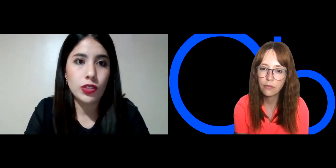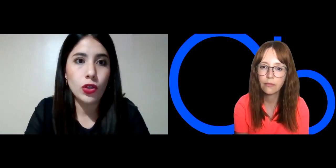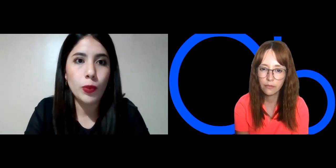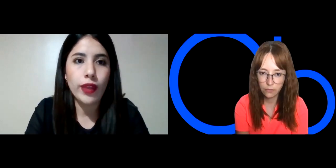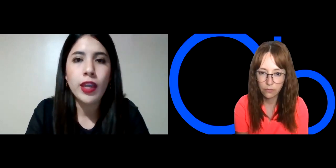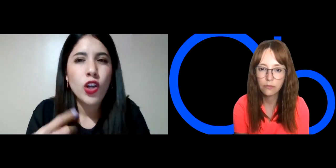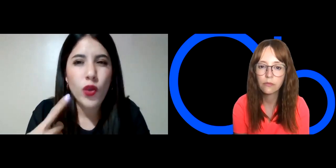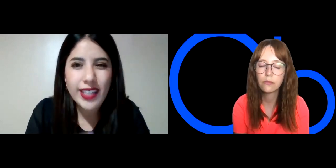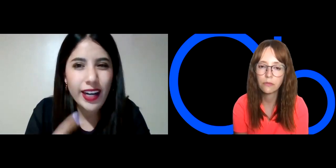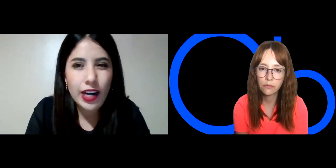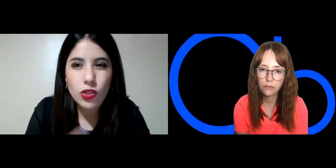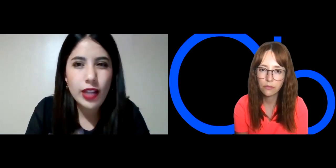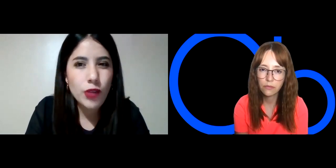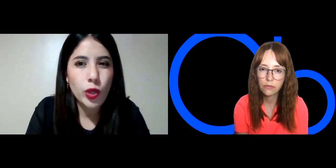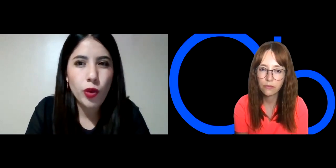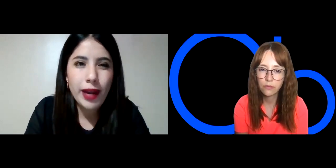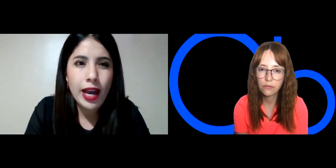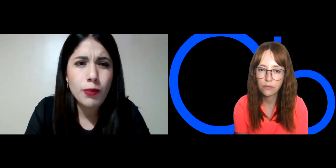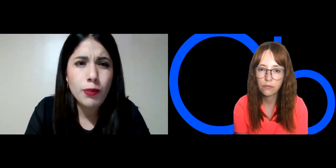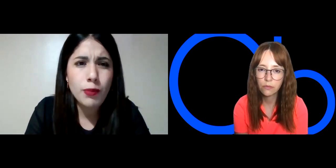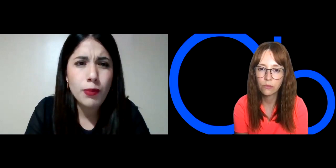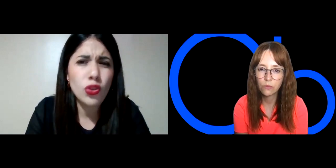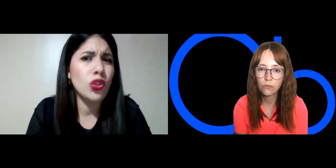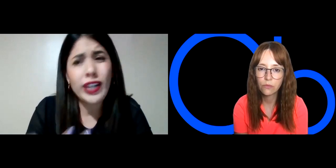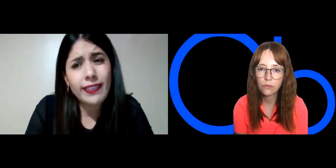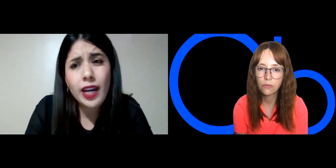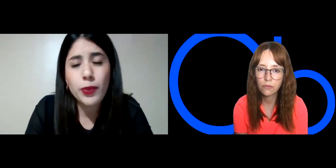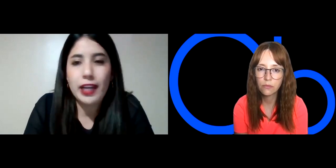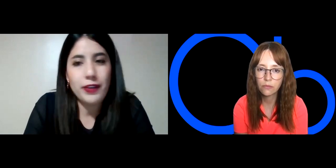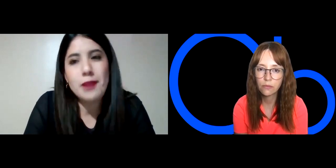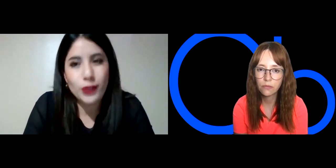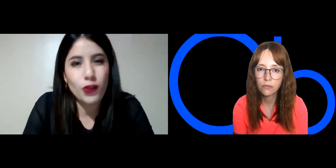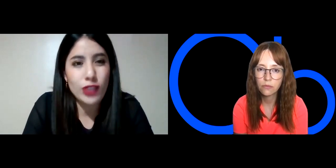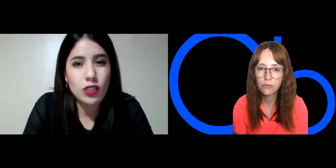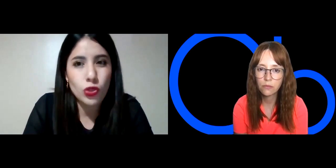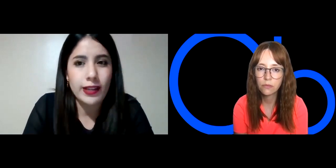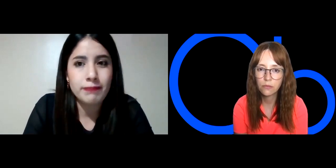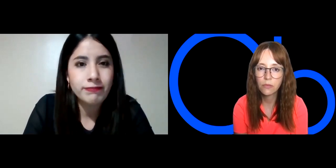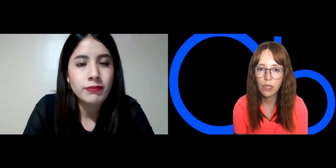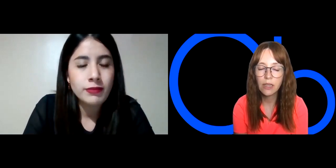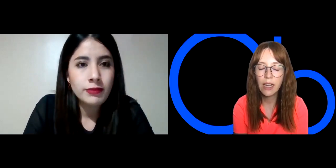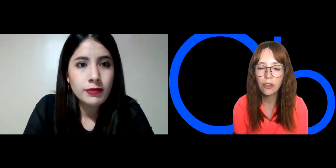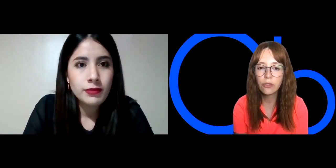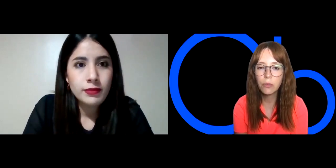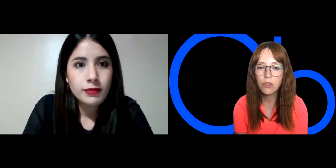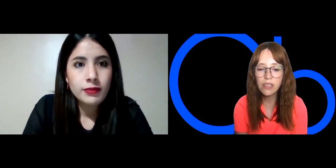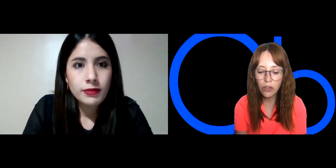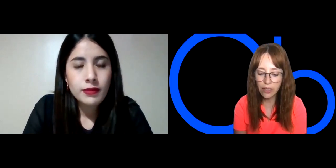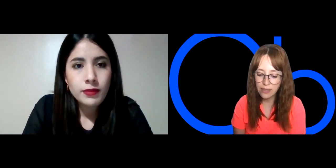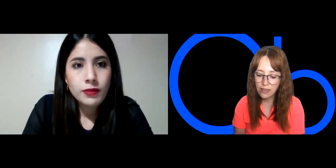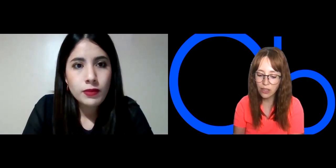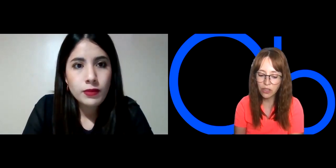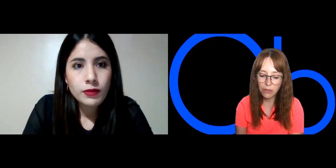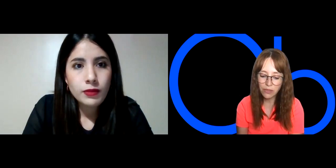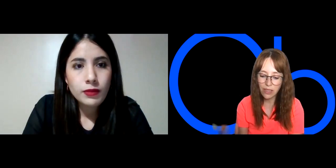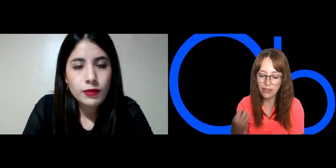importantes, ¿no? Como de no exagerar los labios cuando hablamos, no gritar, porque al final pues no nos escuchan. Claro, como sí, lo que